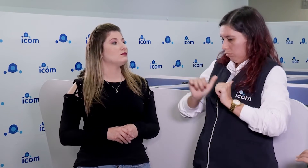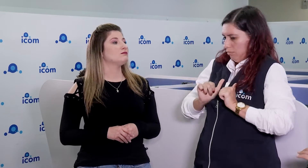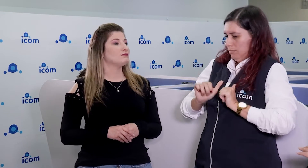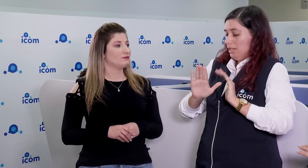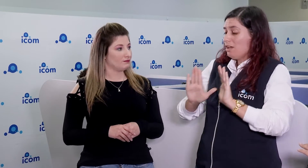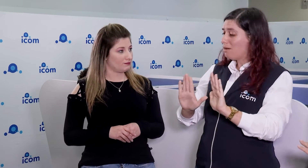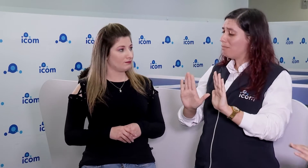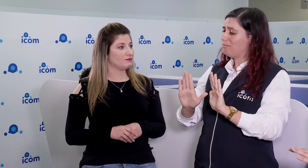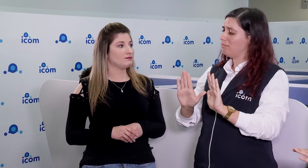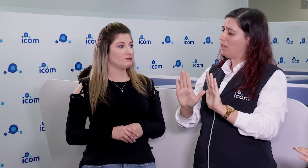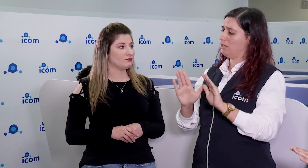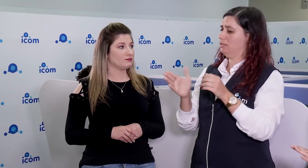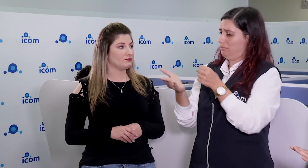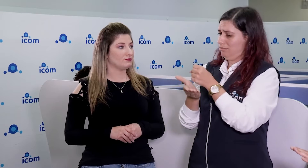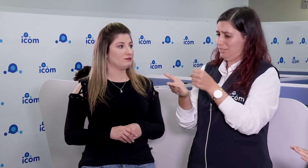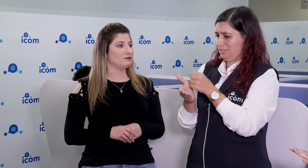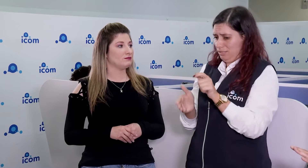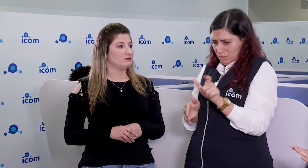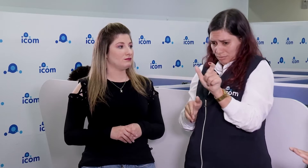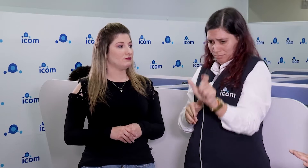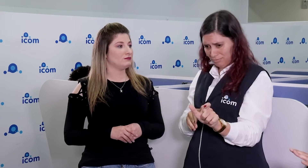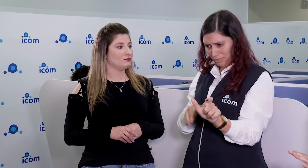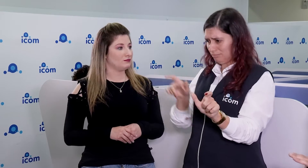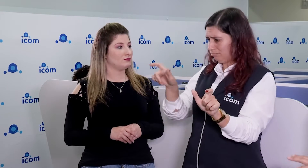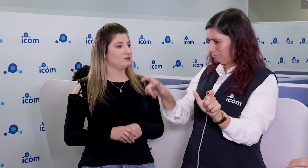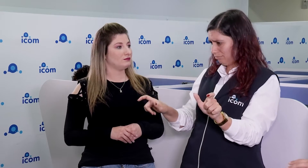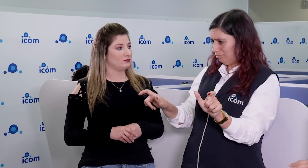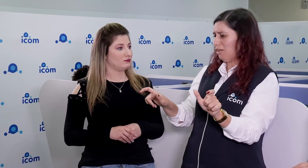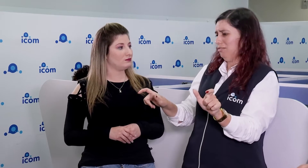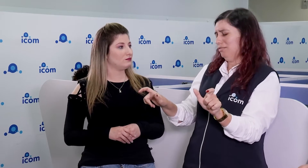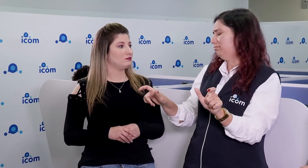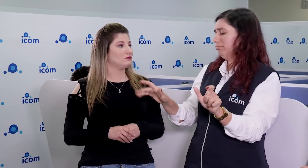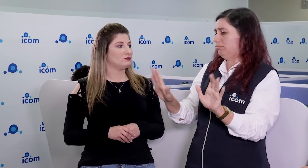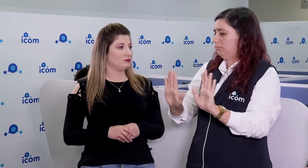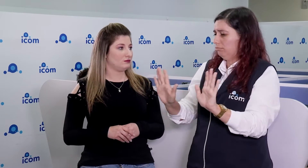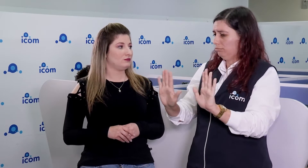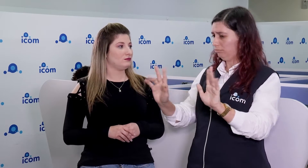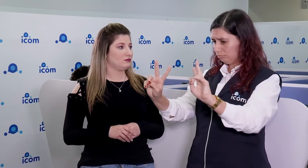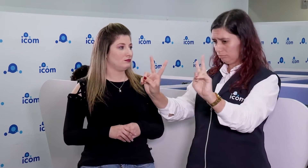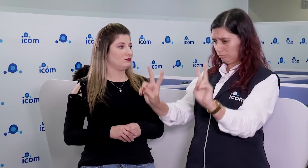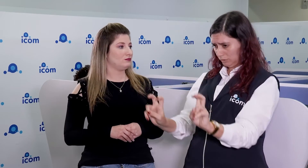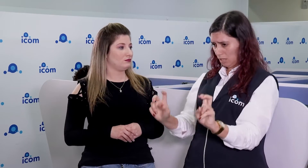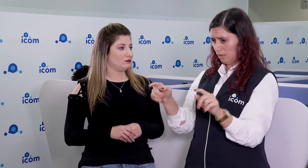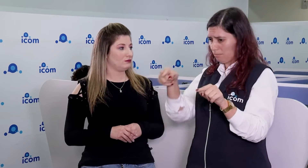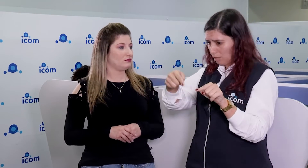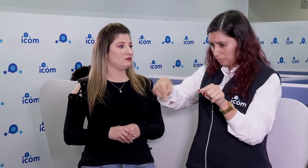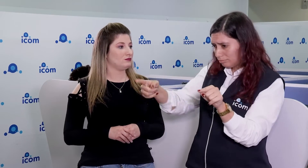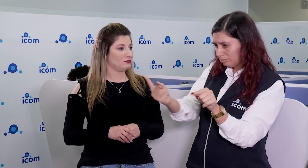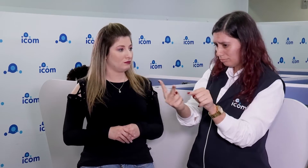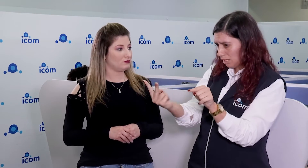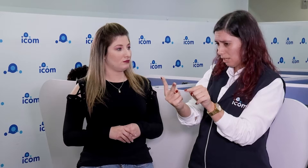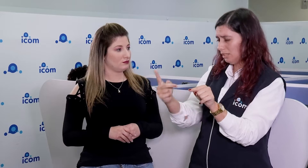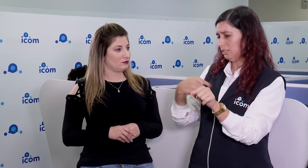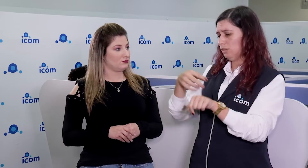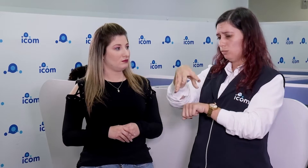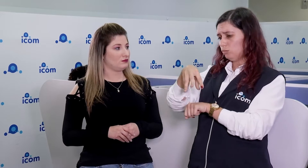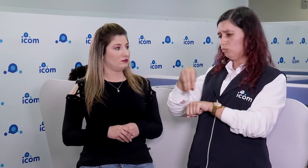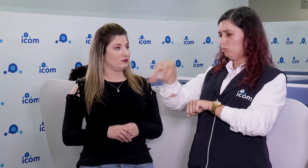É confidencialidade padrão, né? É o básico. As pessoas que estão ali, elas que estão dialogando, o tema dessa reunião, o tema